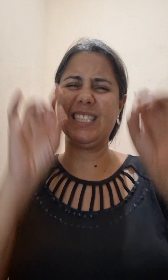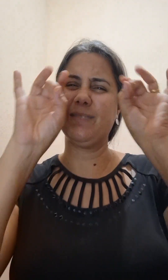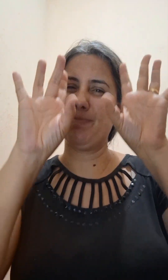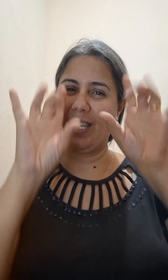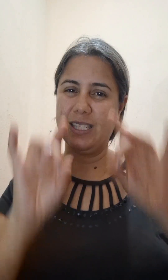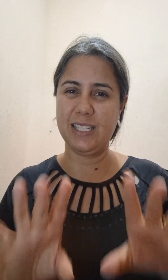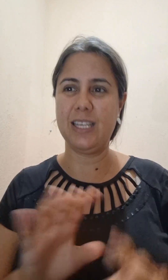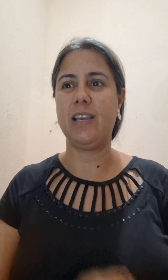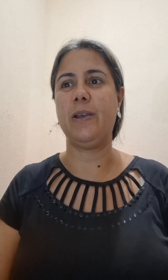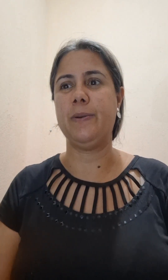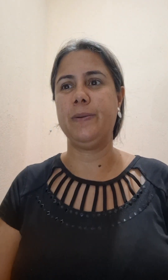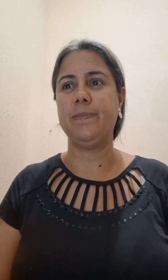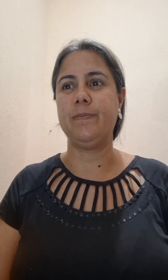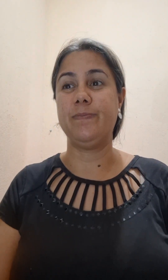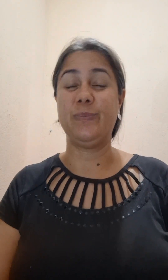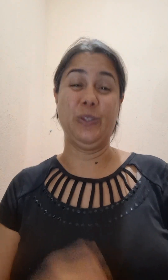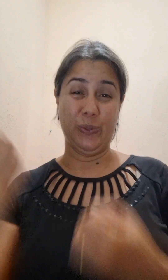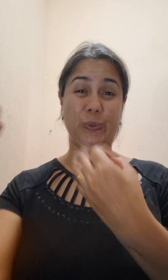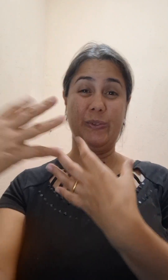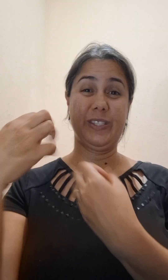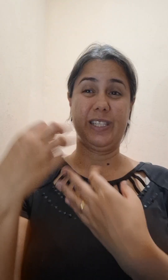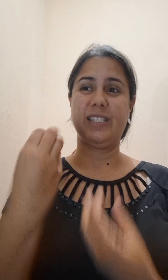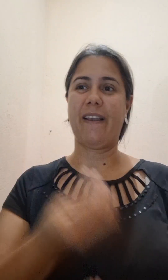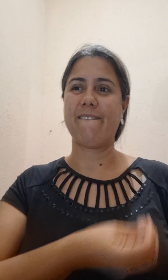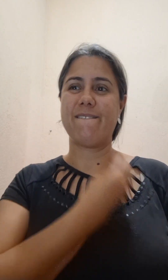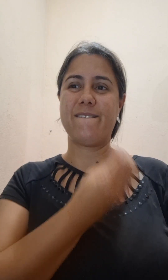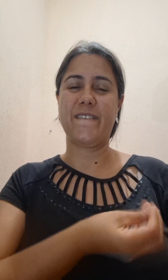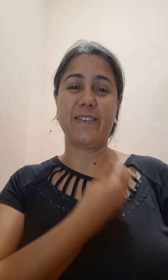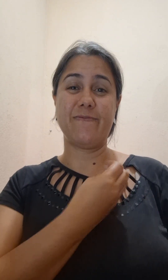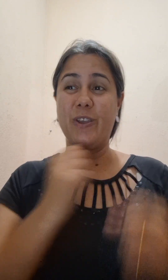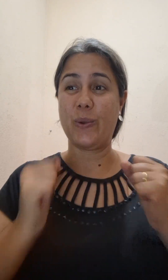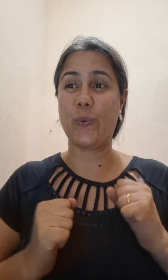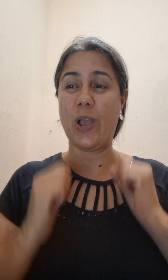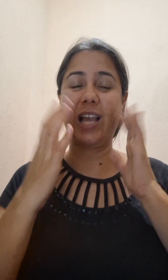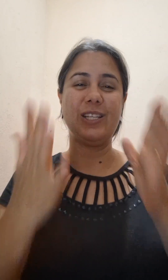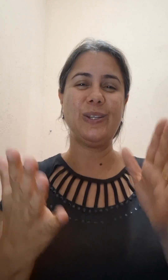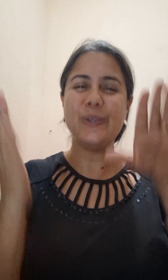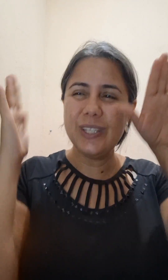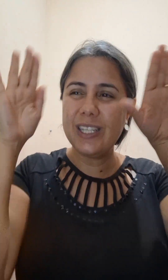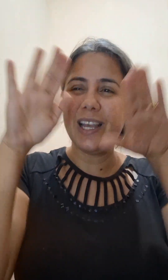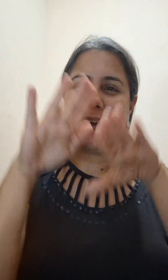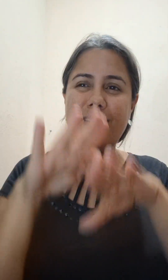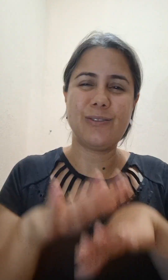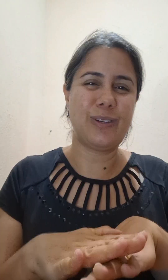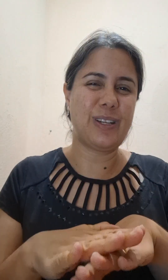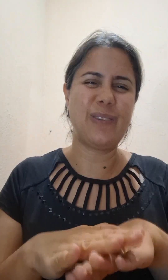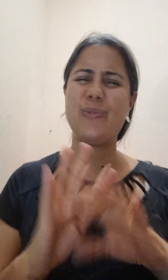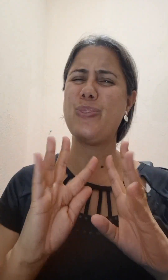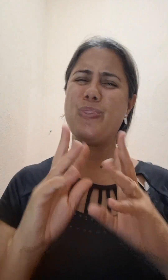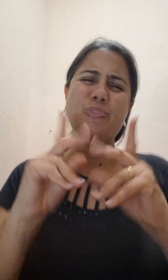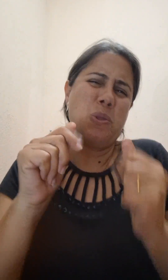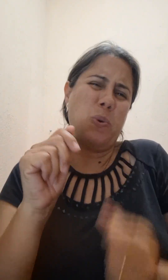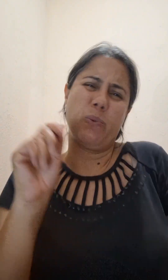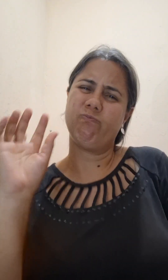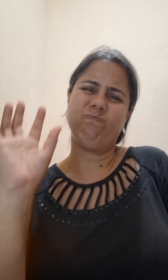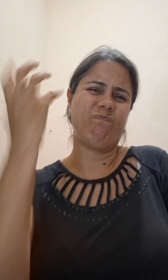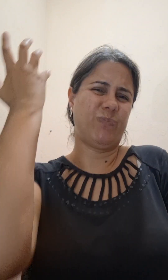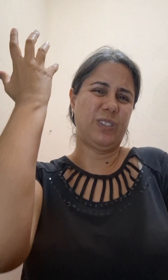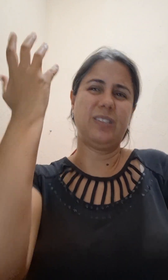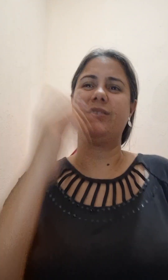especial, singular, que nos ensina a viver com a atitude de adorador em